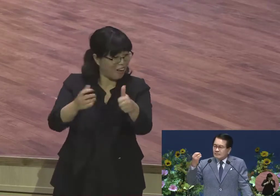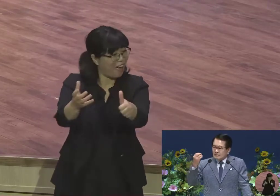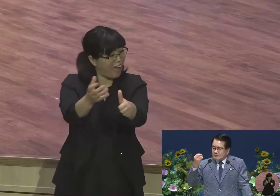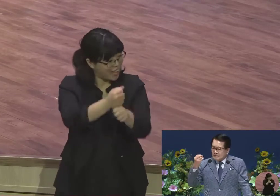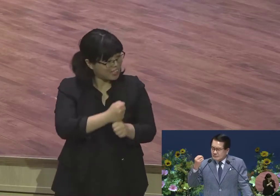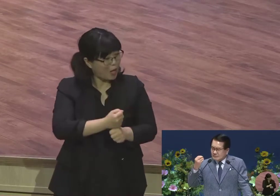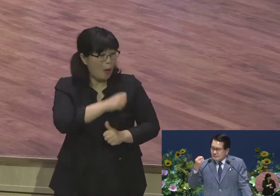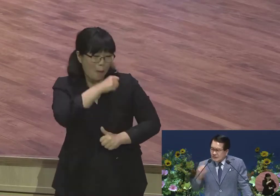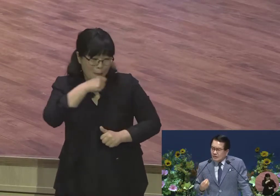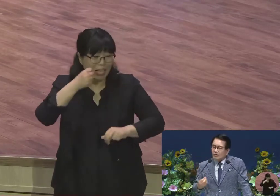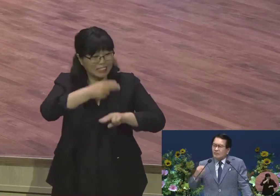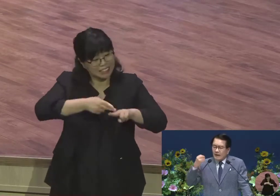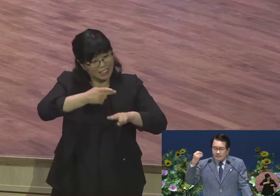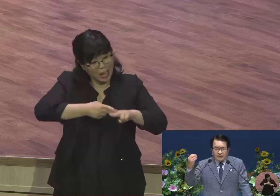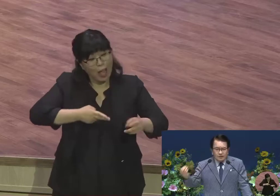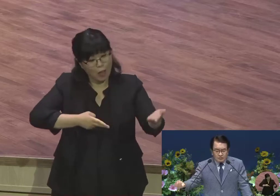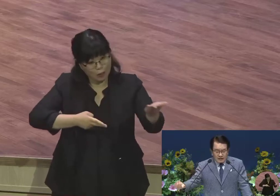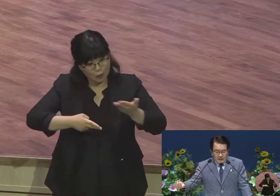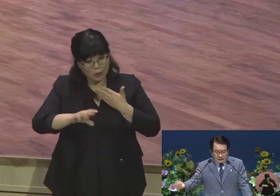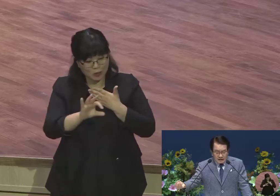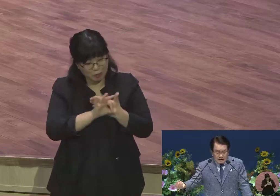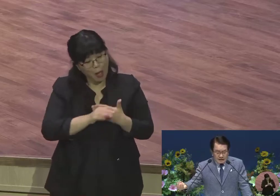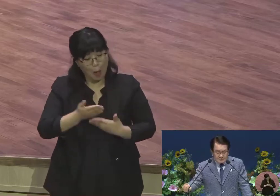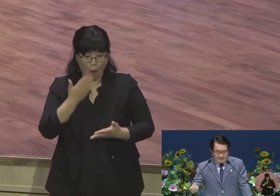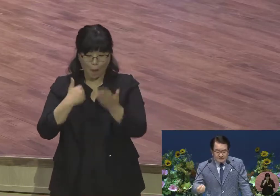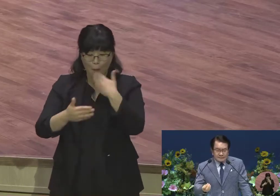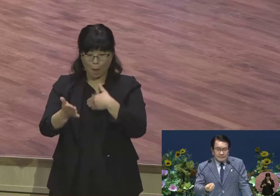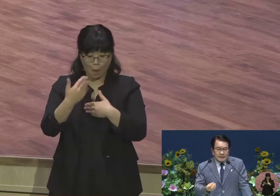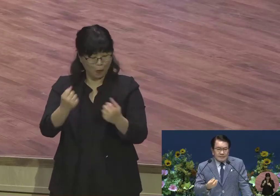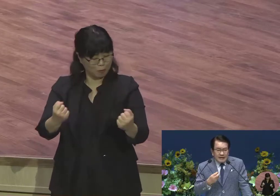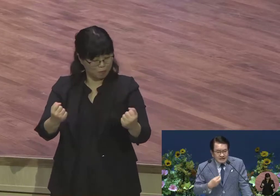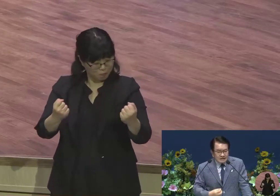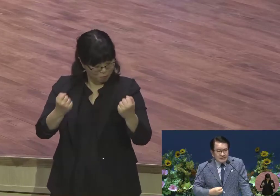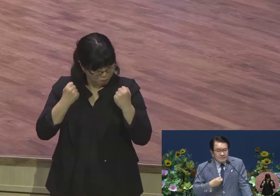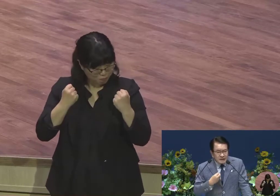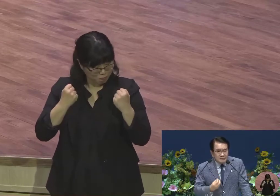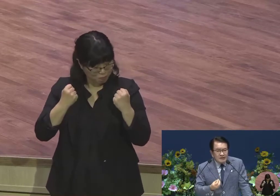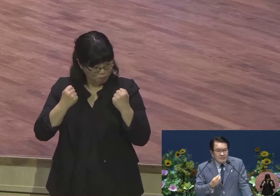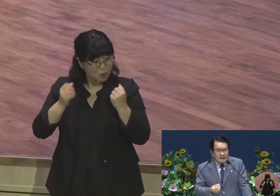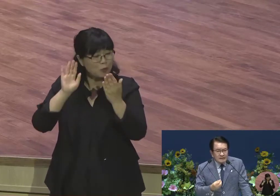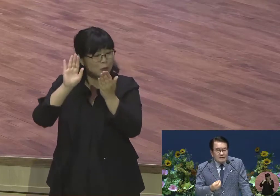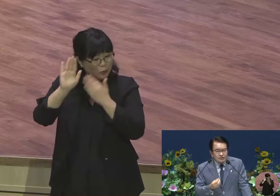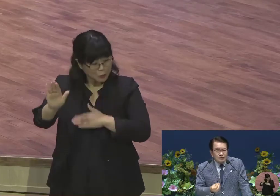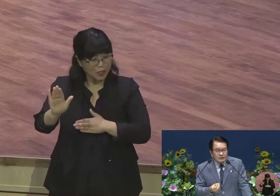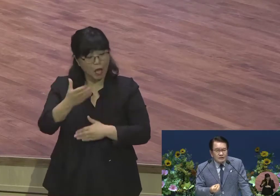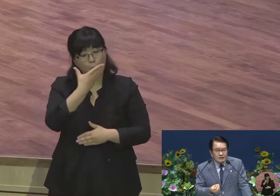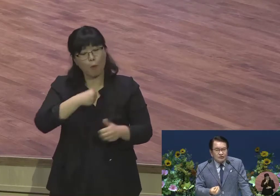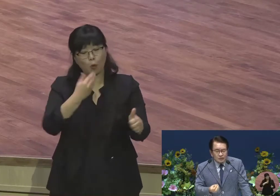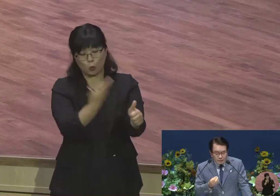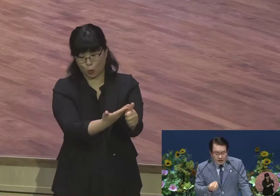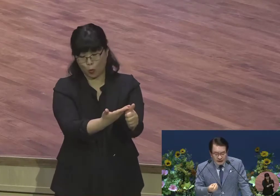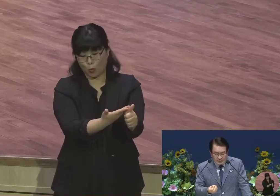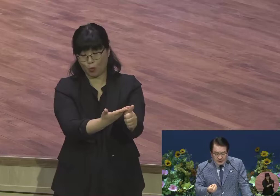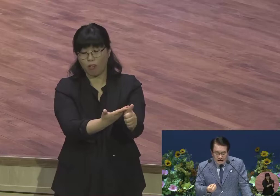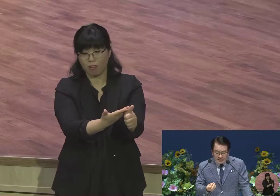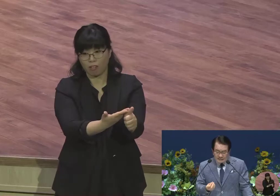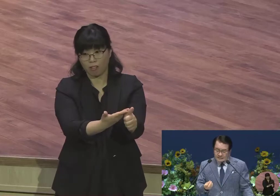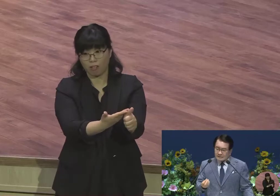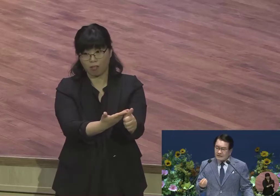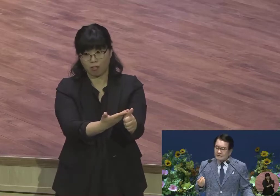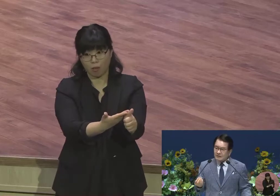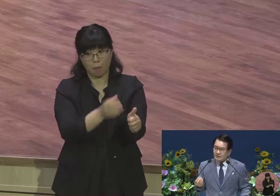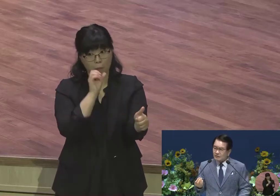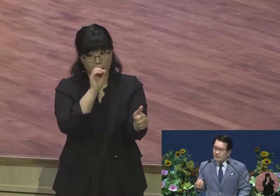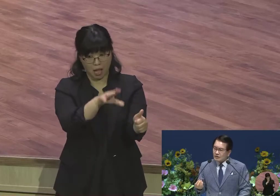먹고 마음껏 축복하겠다 맛있는 별미를 만들어 주면 축복하겠다